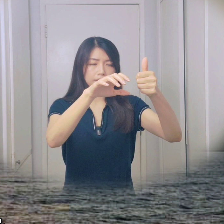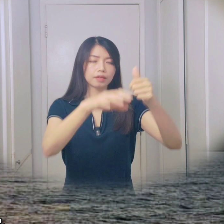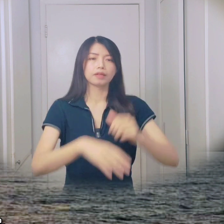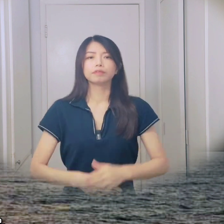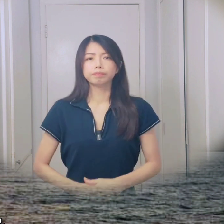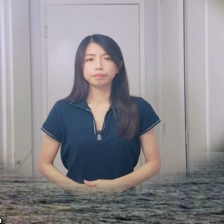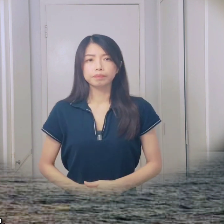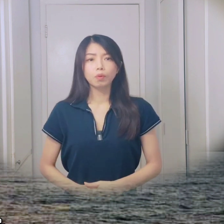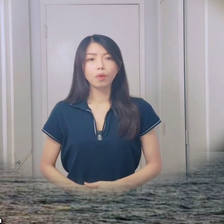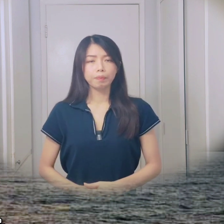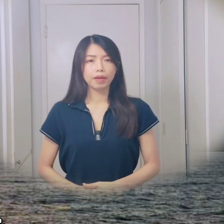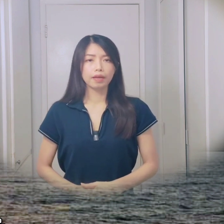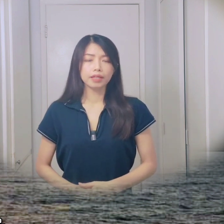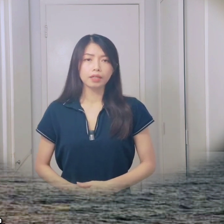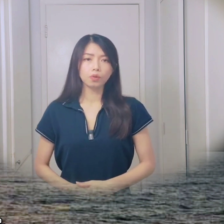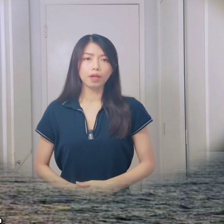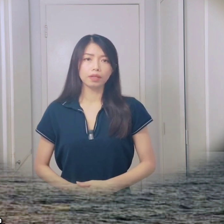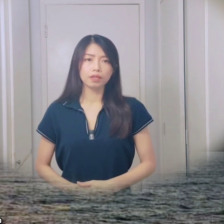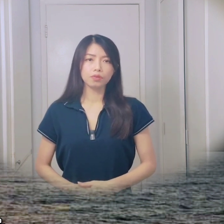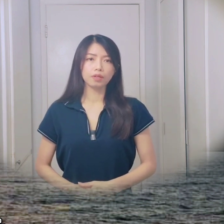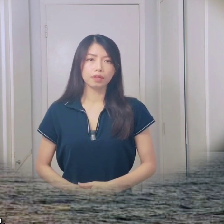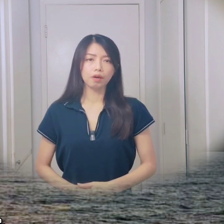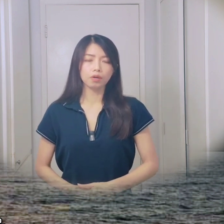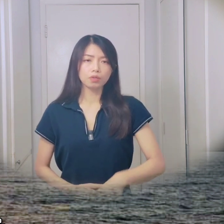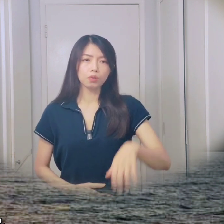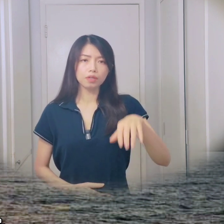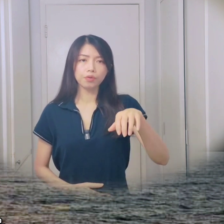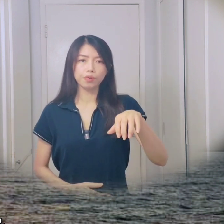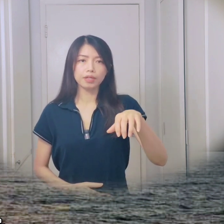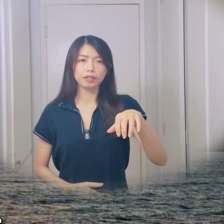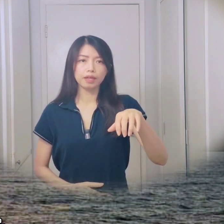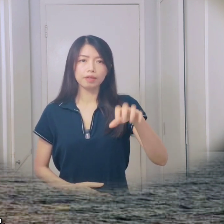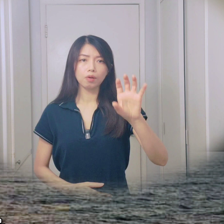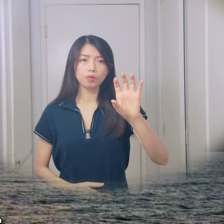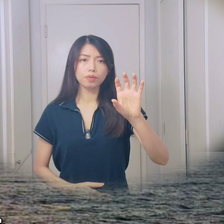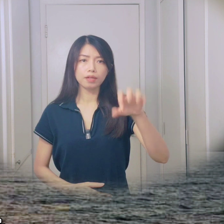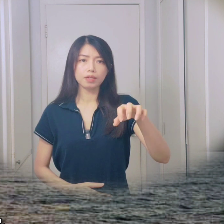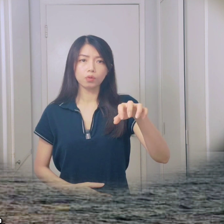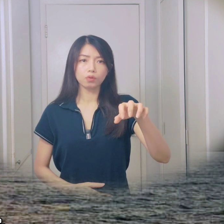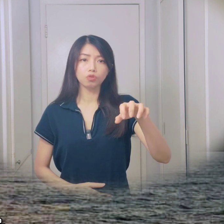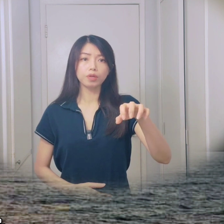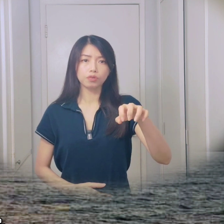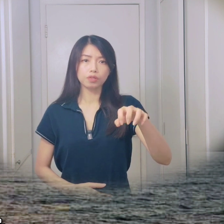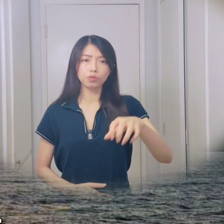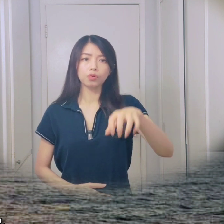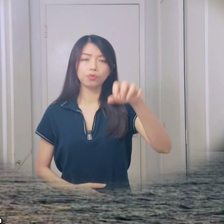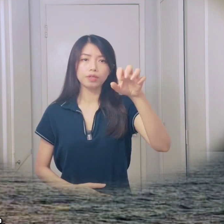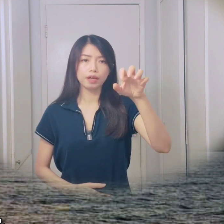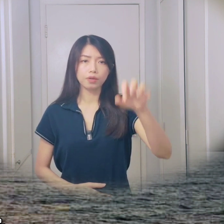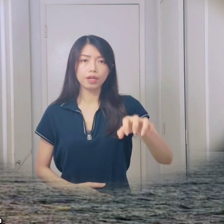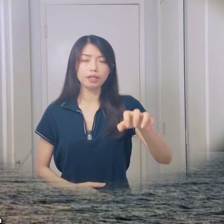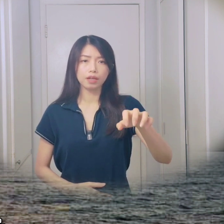앞에, 뭐뭐 앞에, 장소를 나타내는 수어는요, 손등이 위로와 이 상태에서 손 살짝 구부려